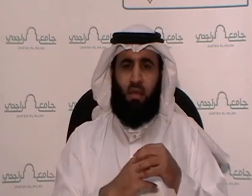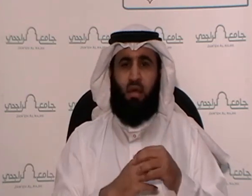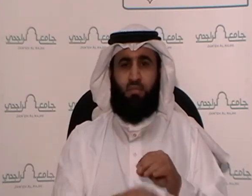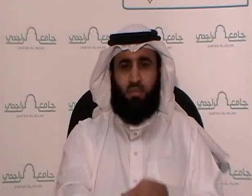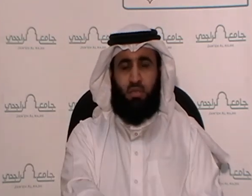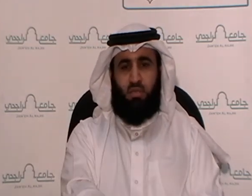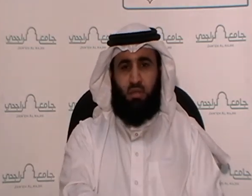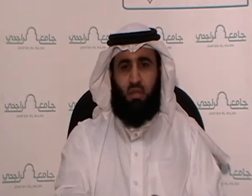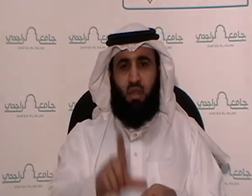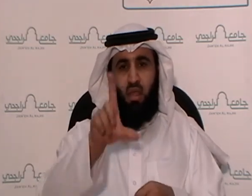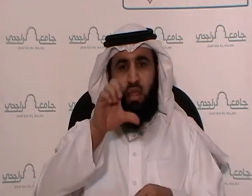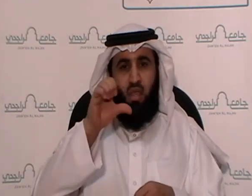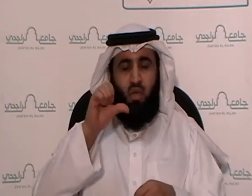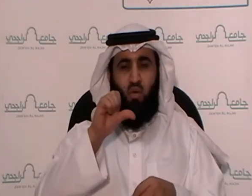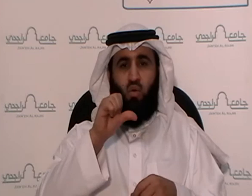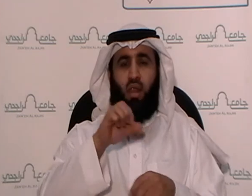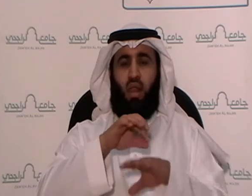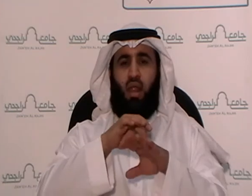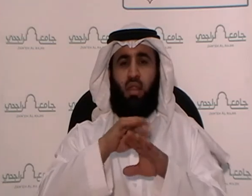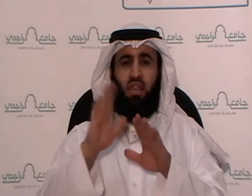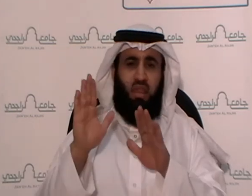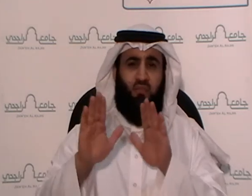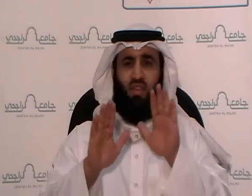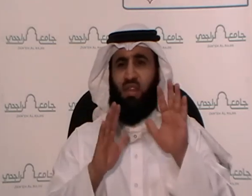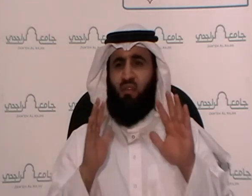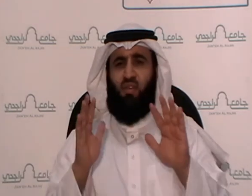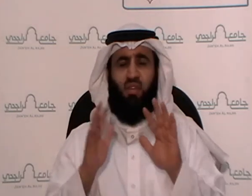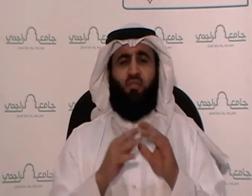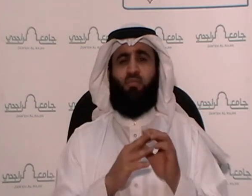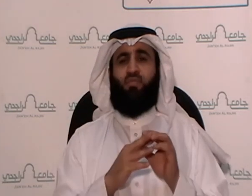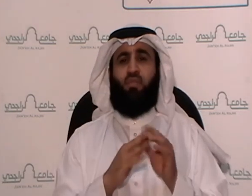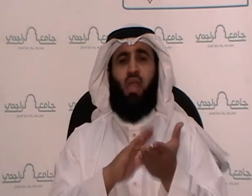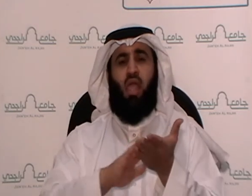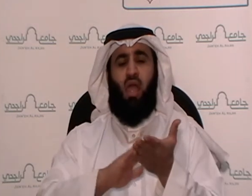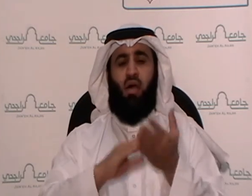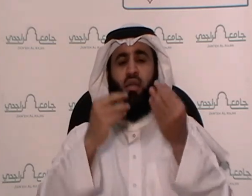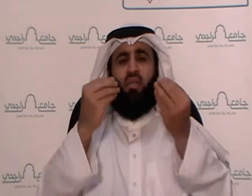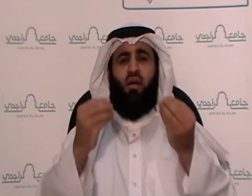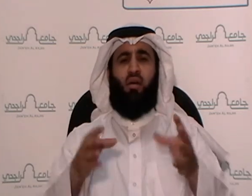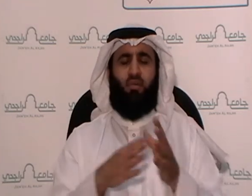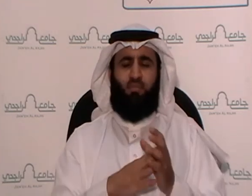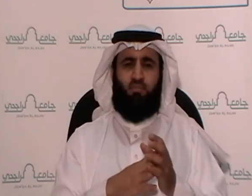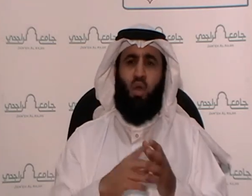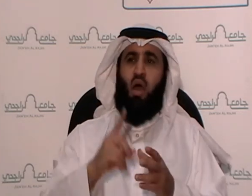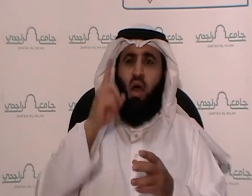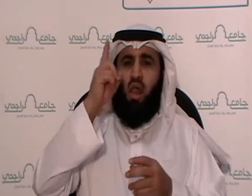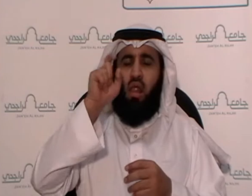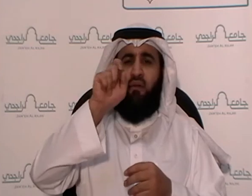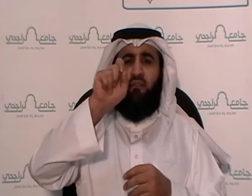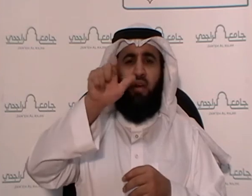دفع الله الناس بعضهم ببعض لفسدت الأرض ولكن الله ذو فضل على